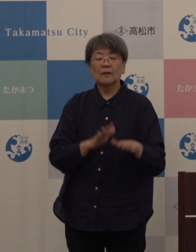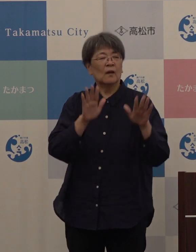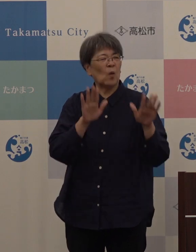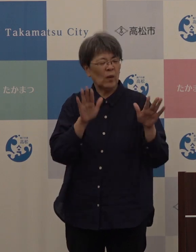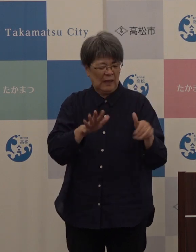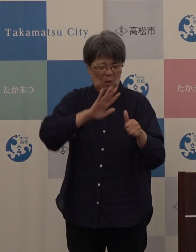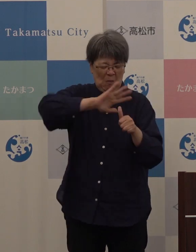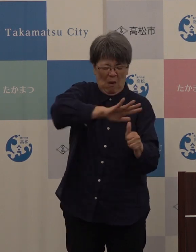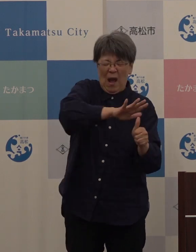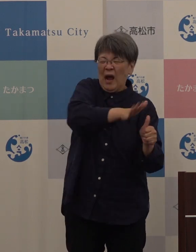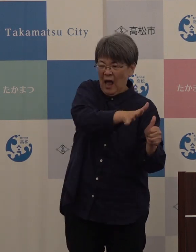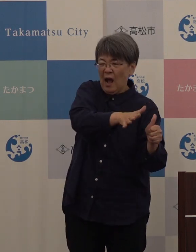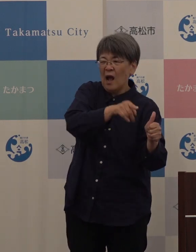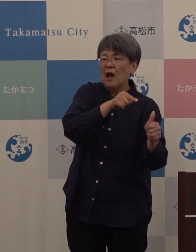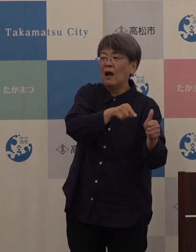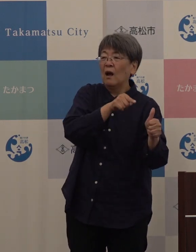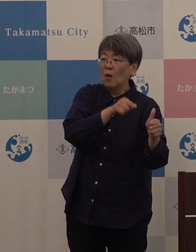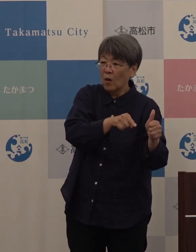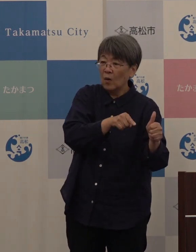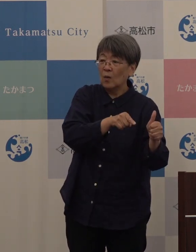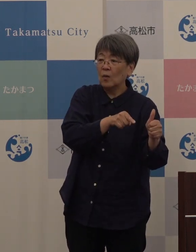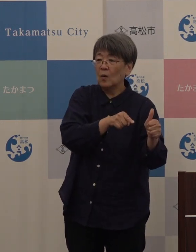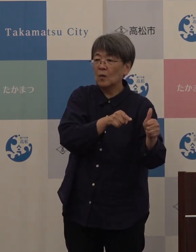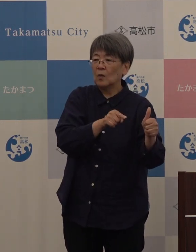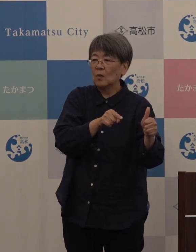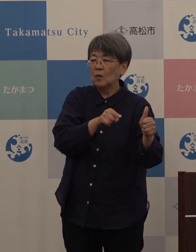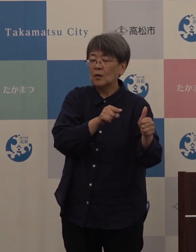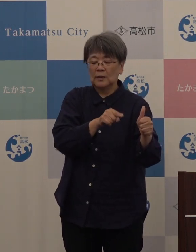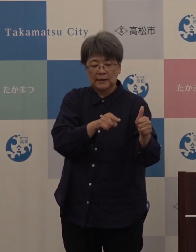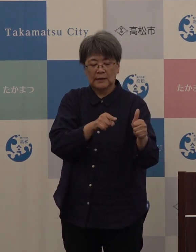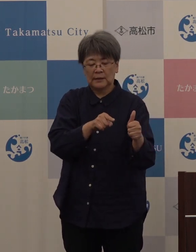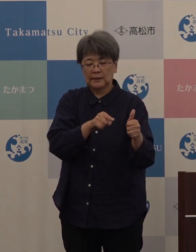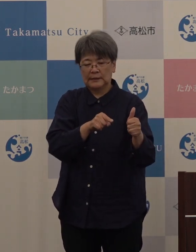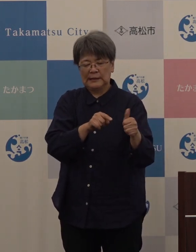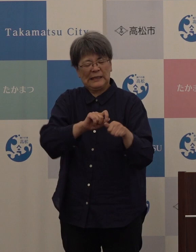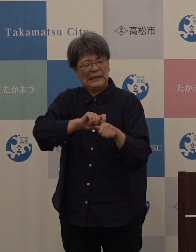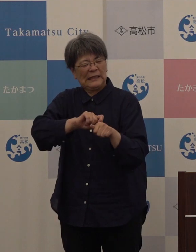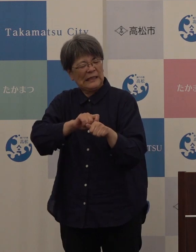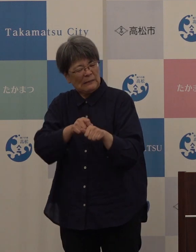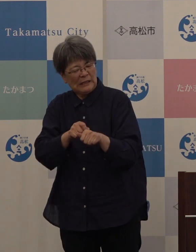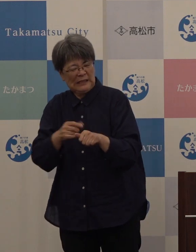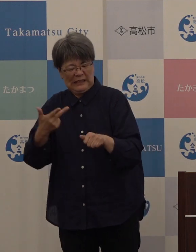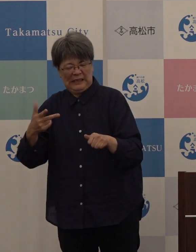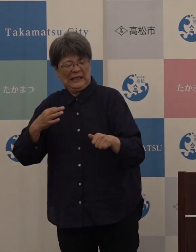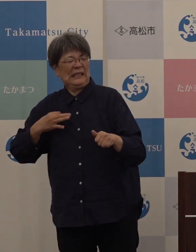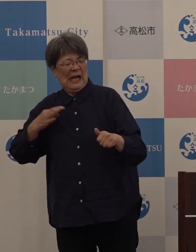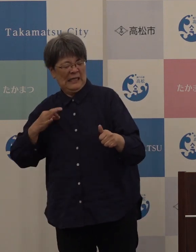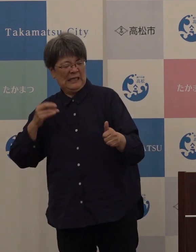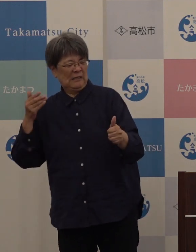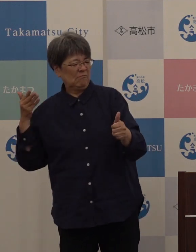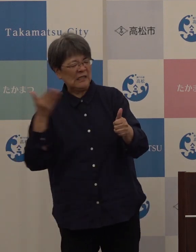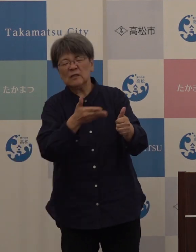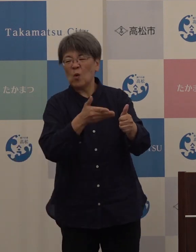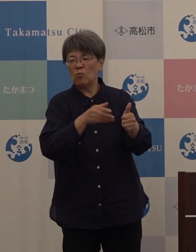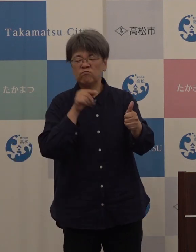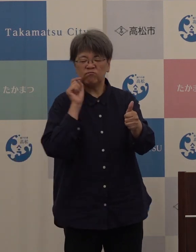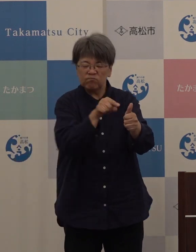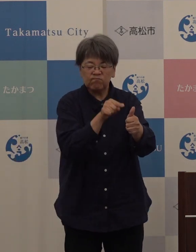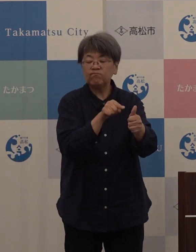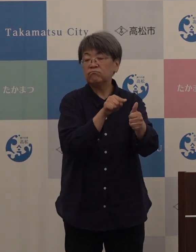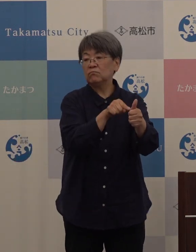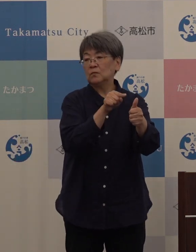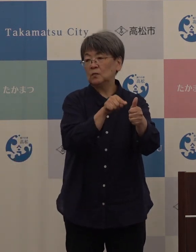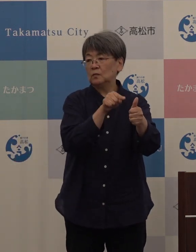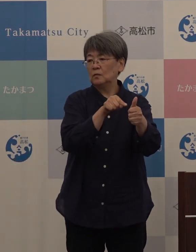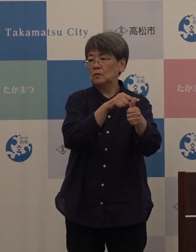ラ、いわゆるパワハラと思われる発言とその、まあ、いわゆる厳しい質問との、まあ、その、まあ、その区